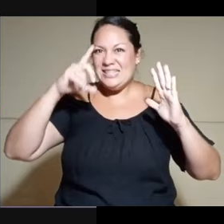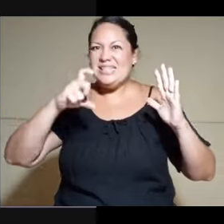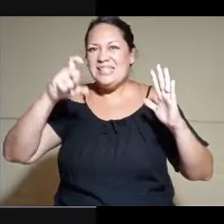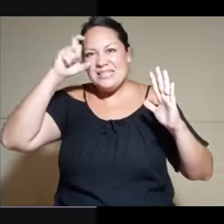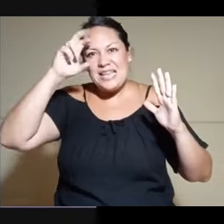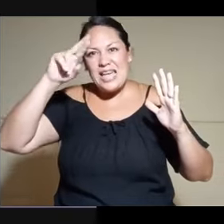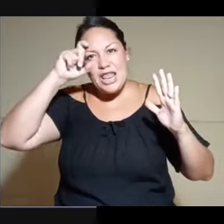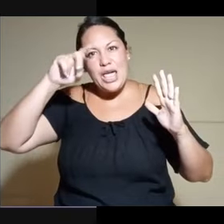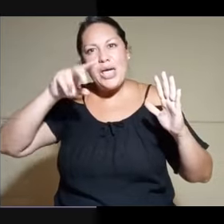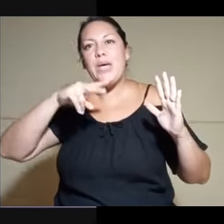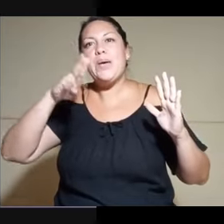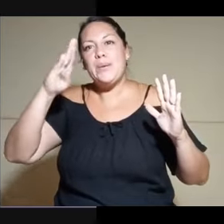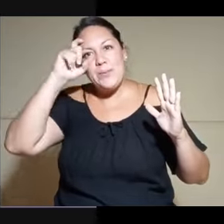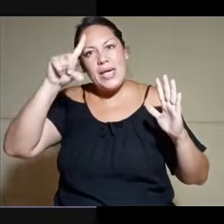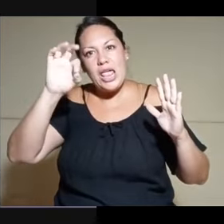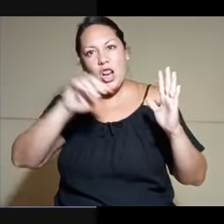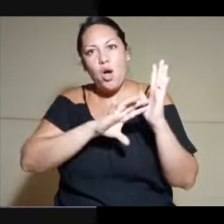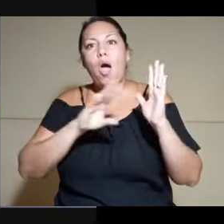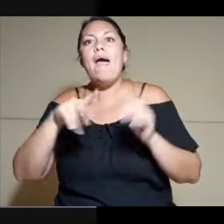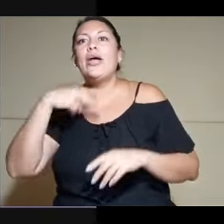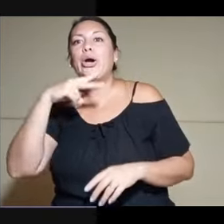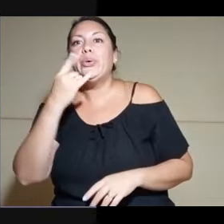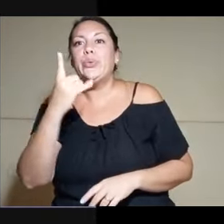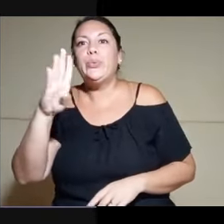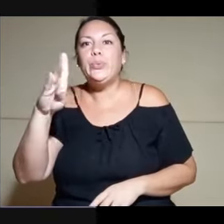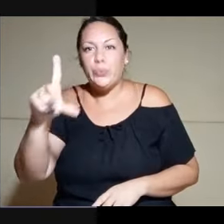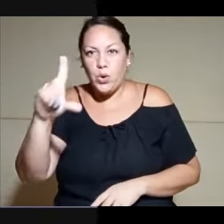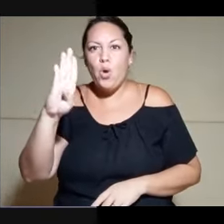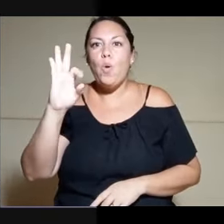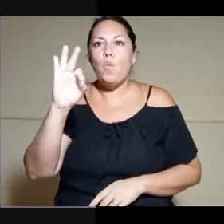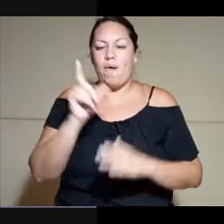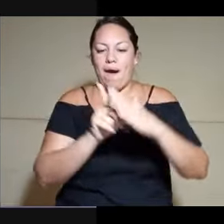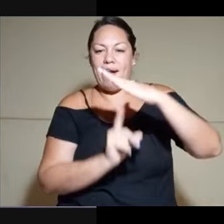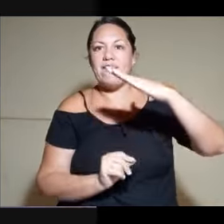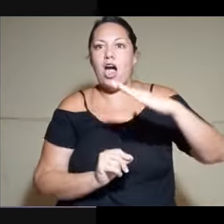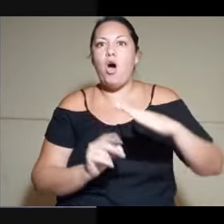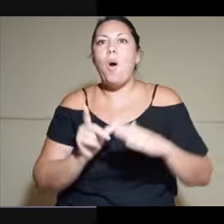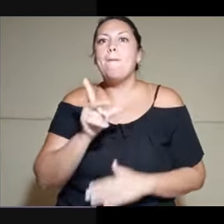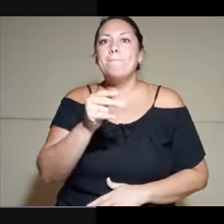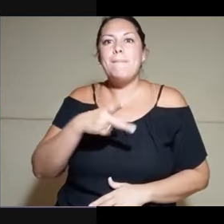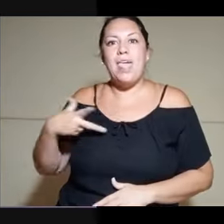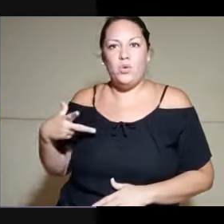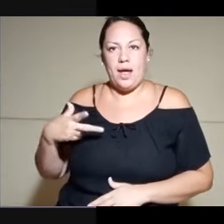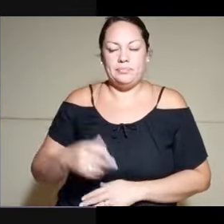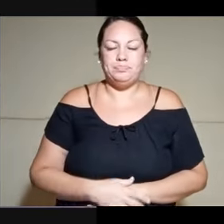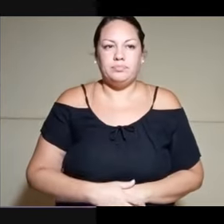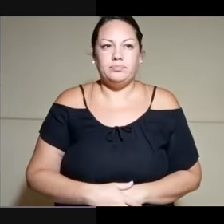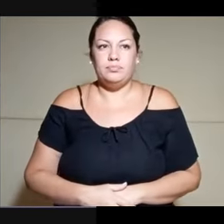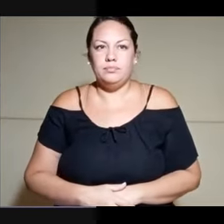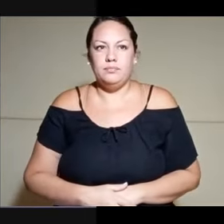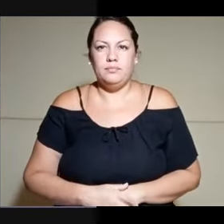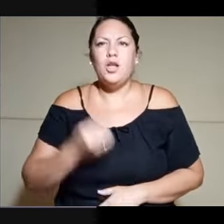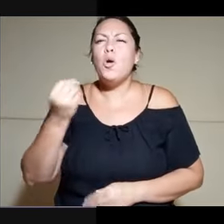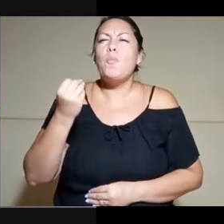Metencéfalo es la protuberancia y también da origen al cerebelo, y el mielencéfalo, que es el que da origen al bulbo. Y para